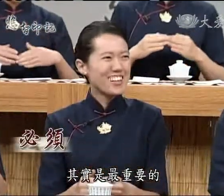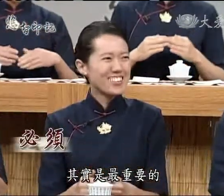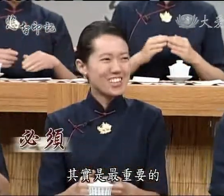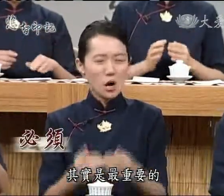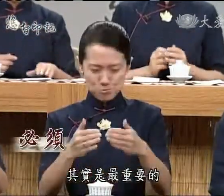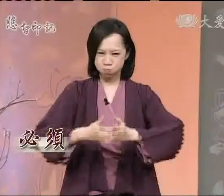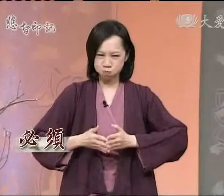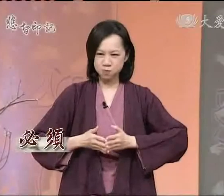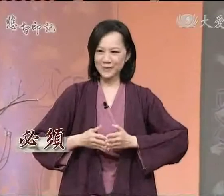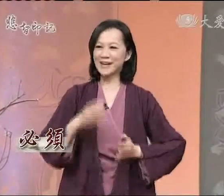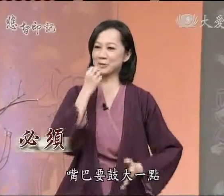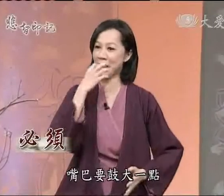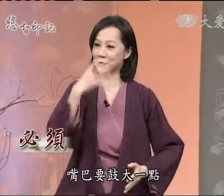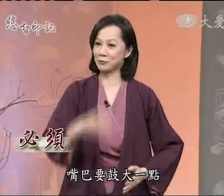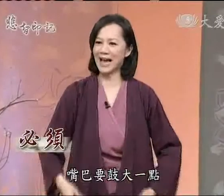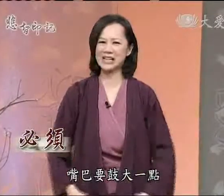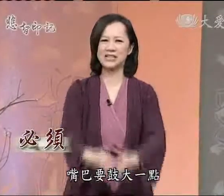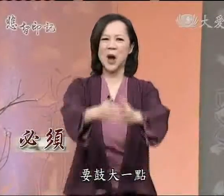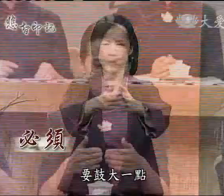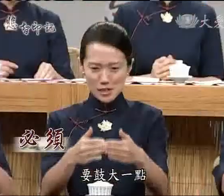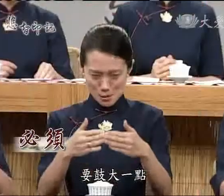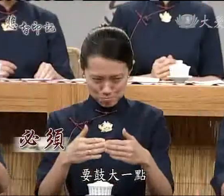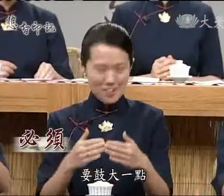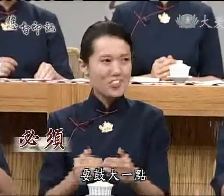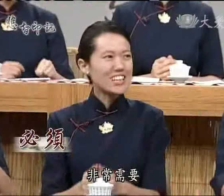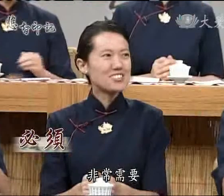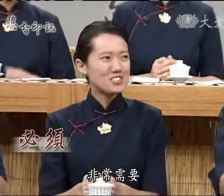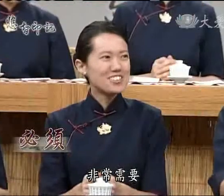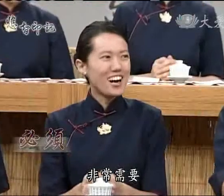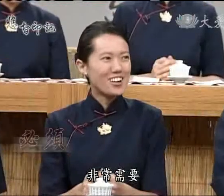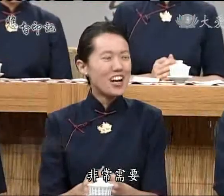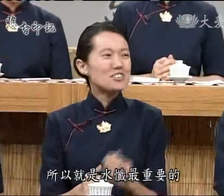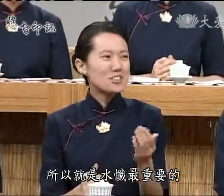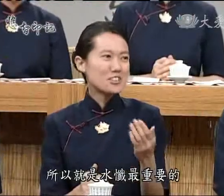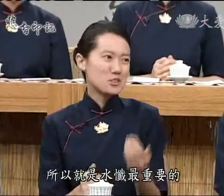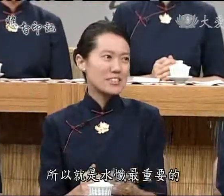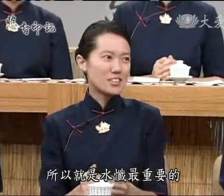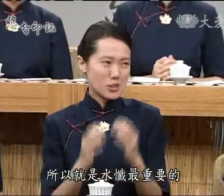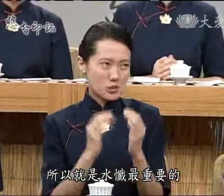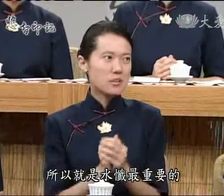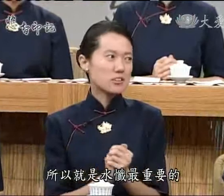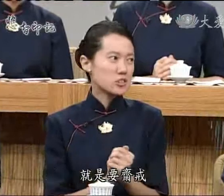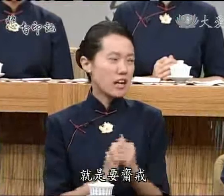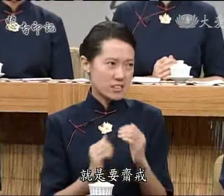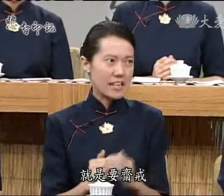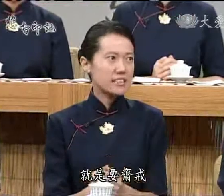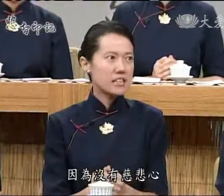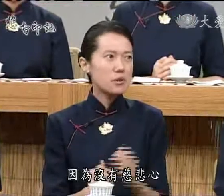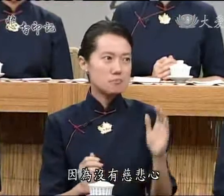要那个嘴巴补大一点， 是要补大一点， 非常非常需要。 所以就是水灿最重要的就是要斋戒，因为没有